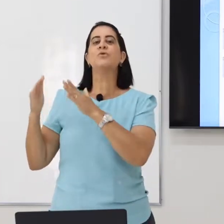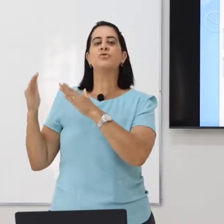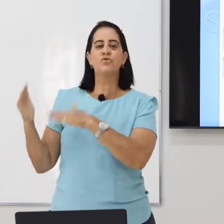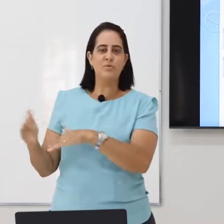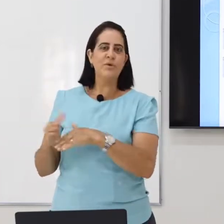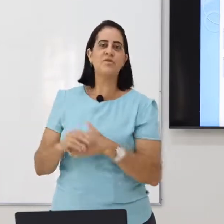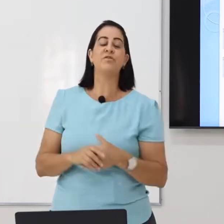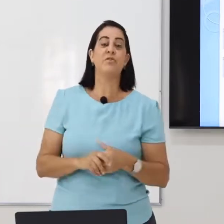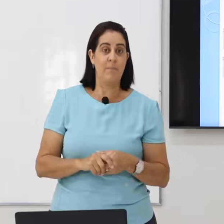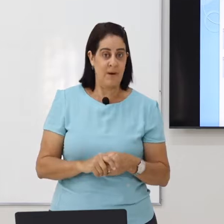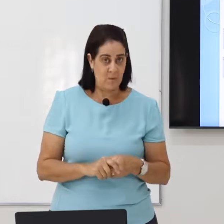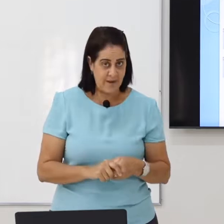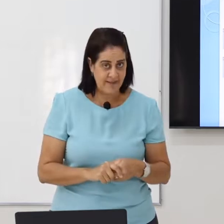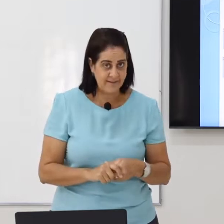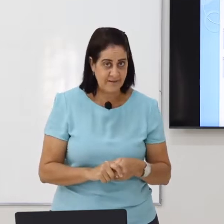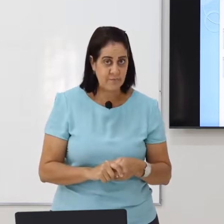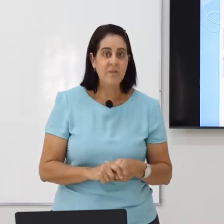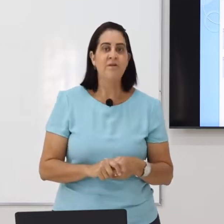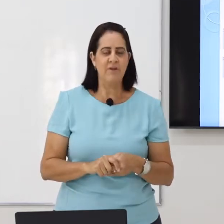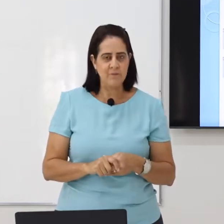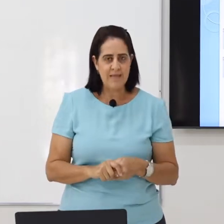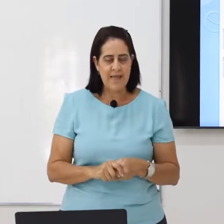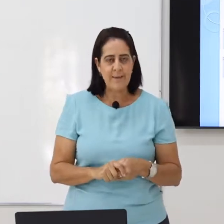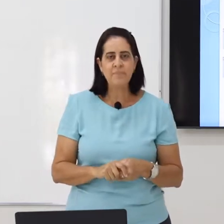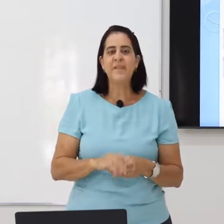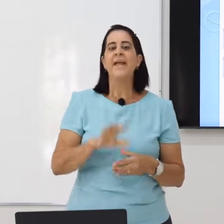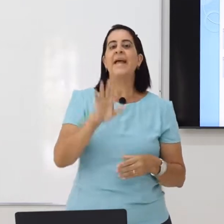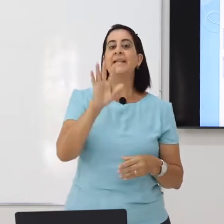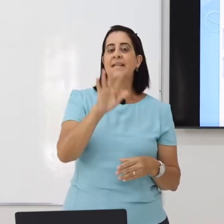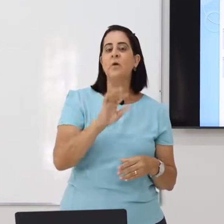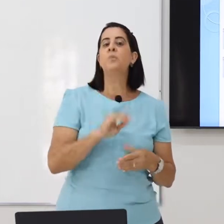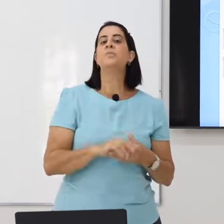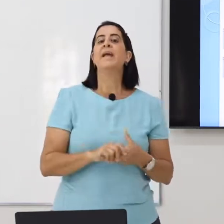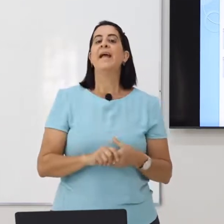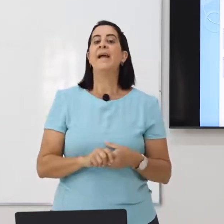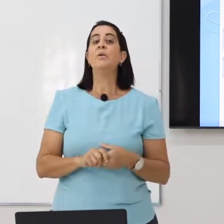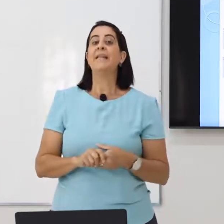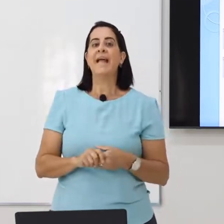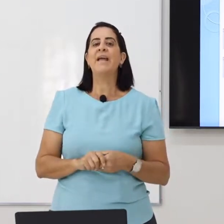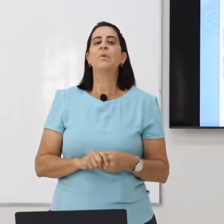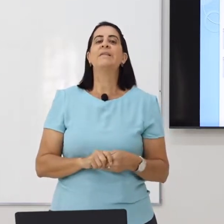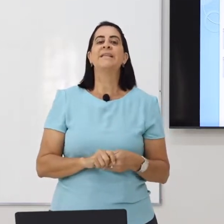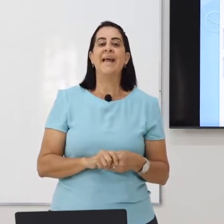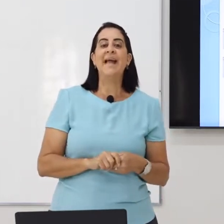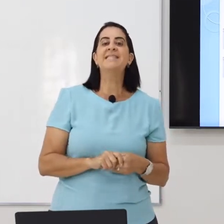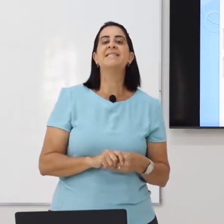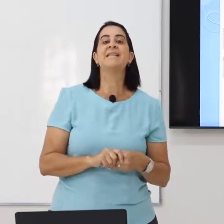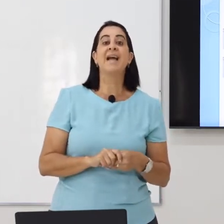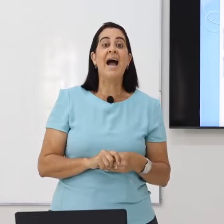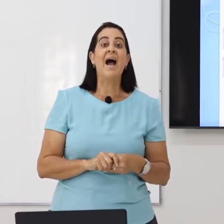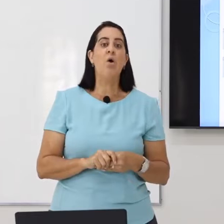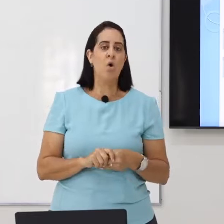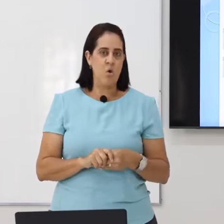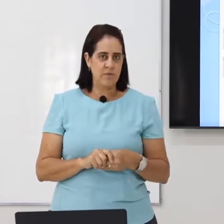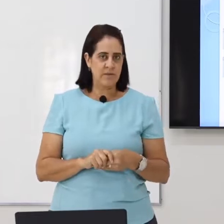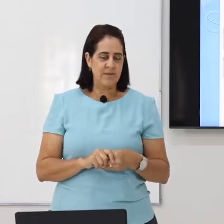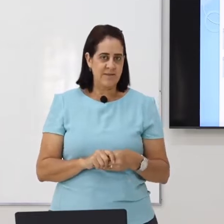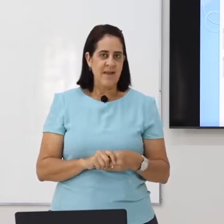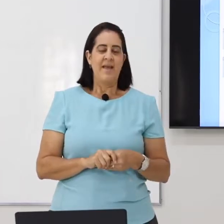dos números de forma correta. Vamos lá? Então, eu tenho 3 carros.